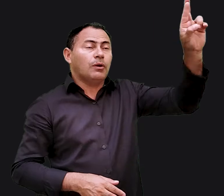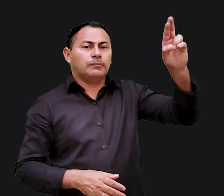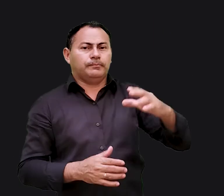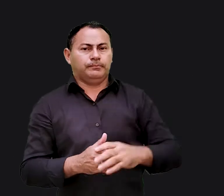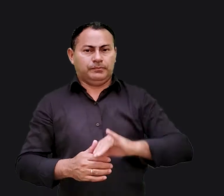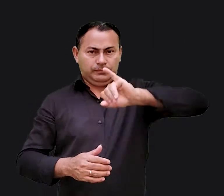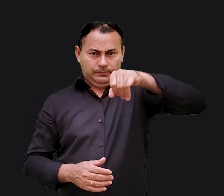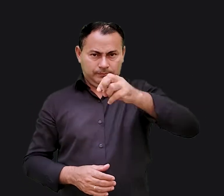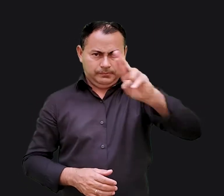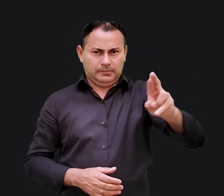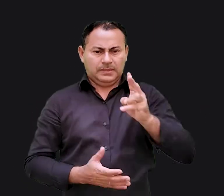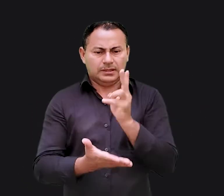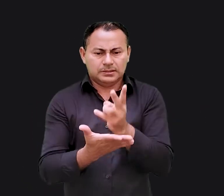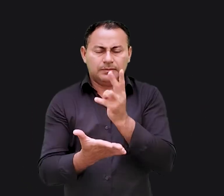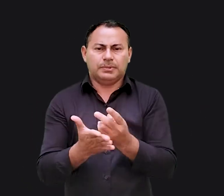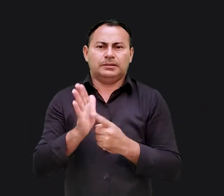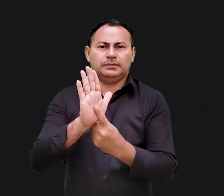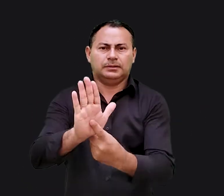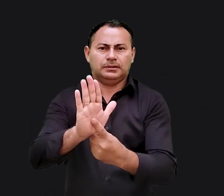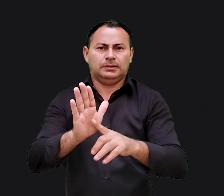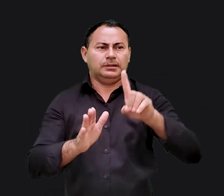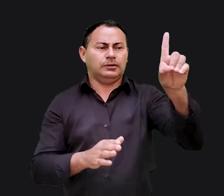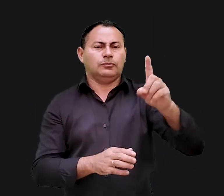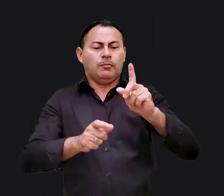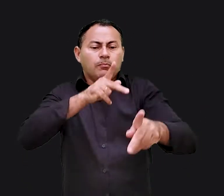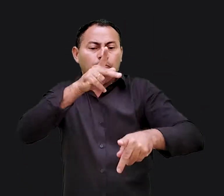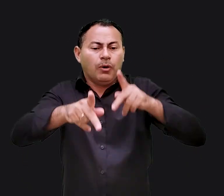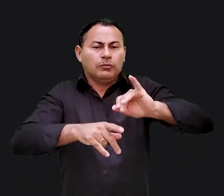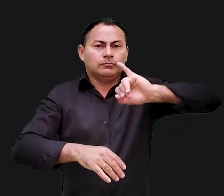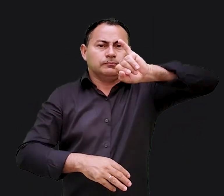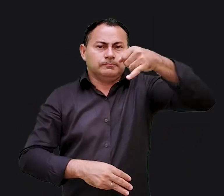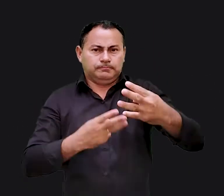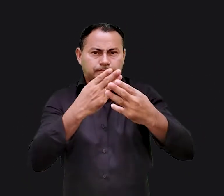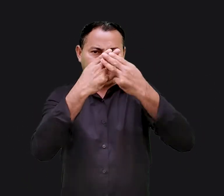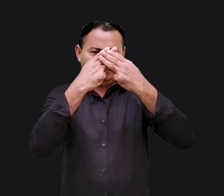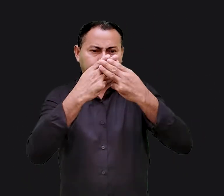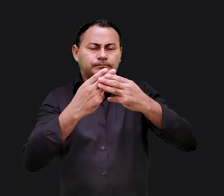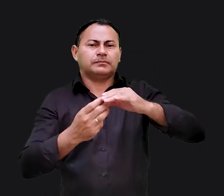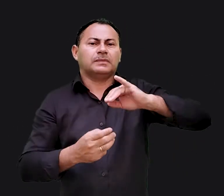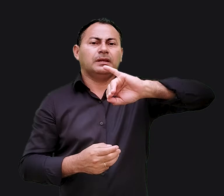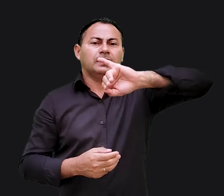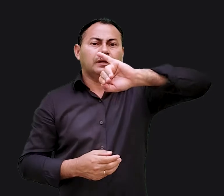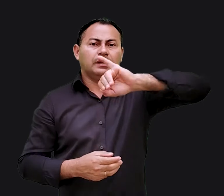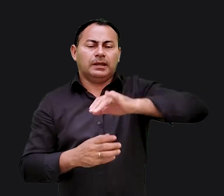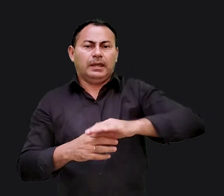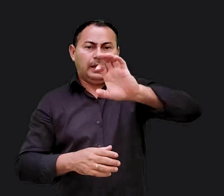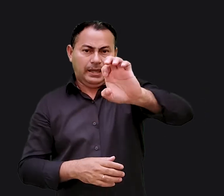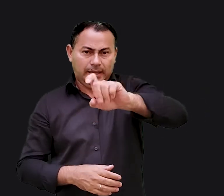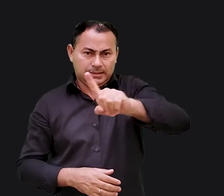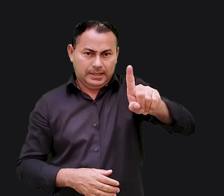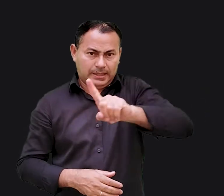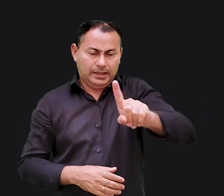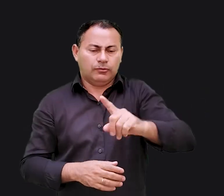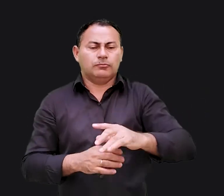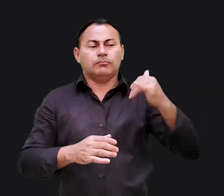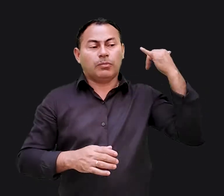Senhor." Jeremias estava sempre apresentando Deus ao povo de Judá. Ezequiel é o profeta do